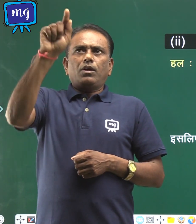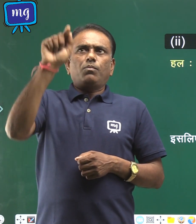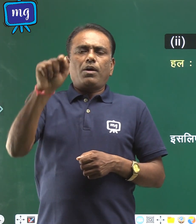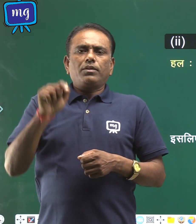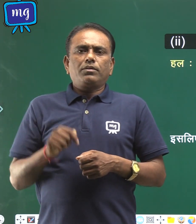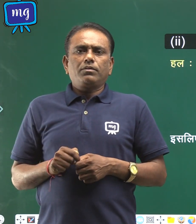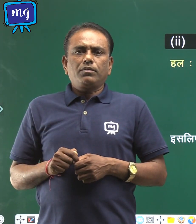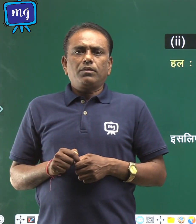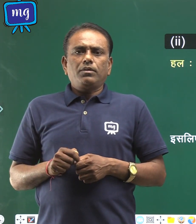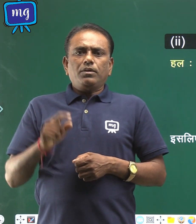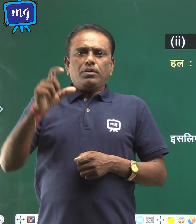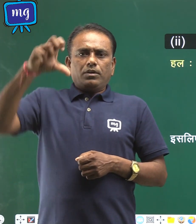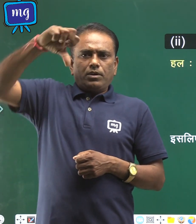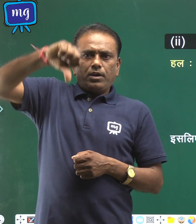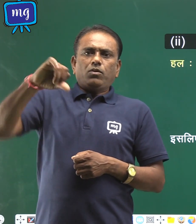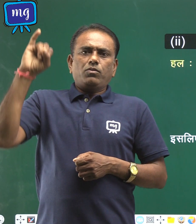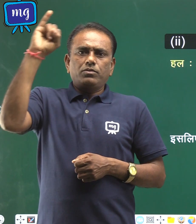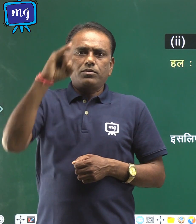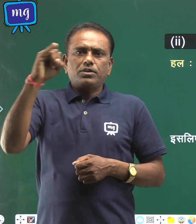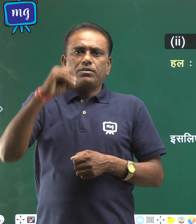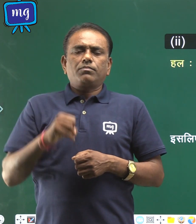अनुपात 96